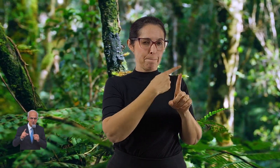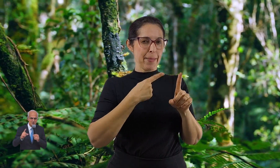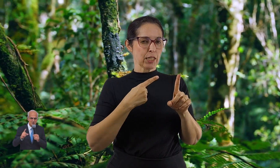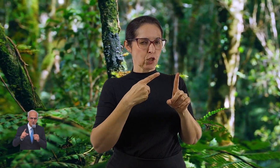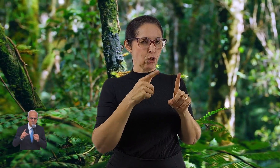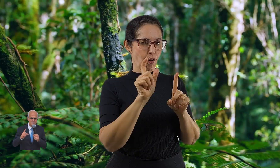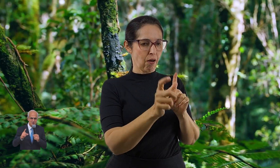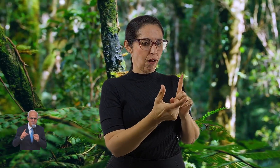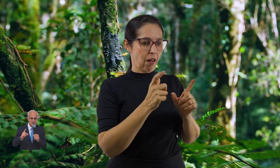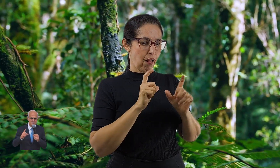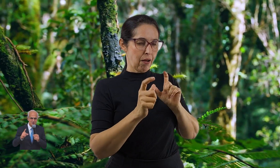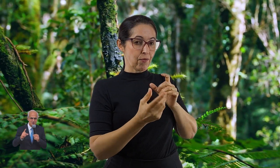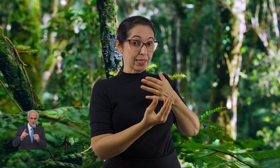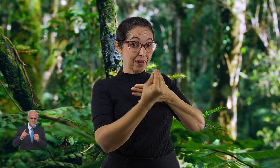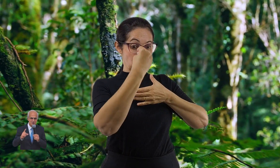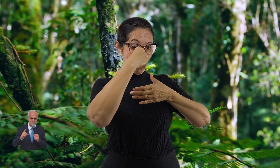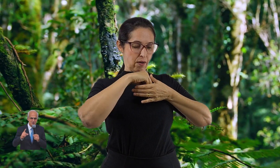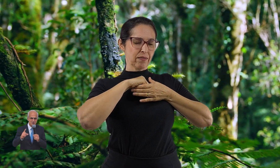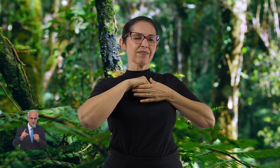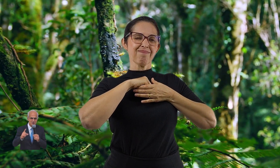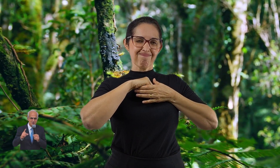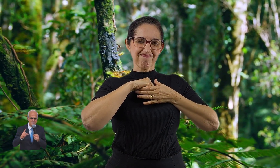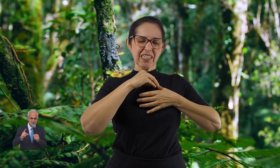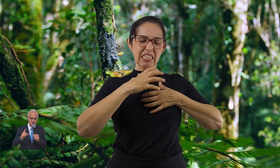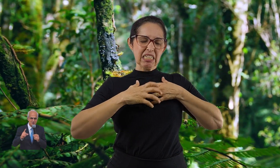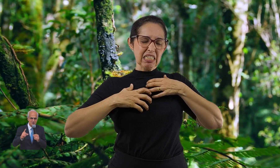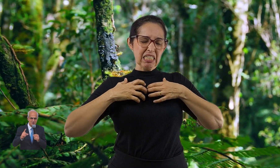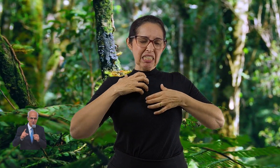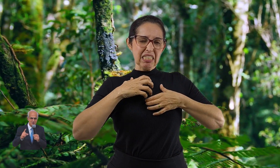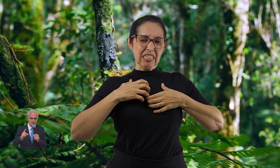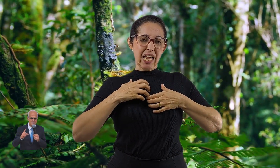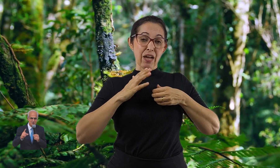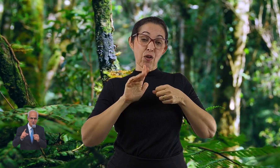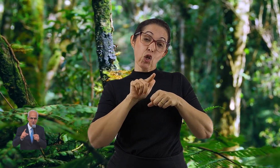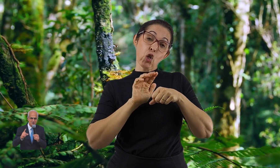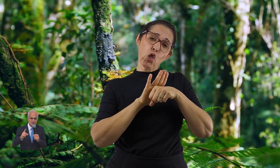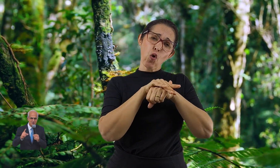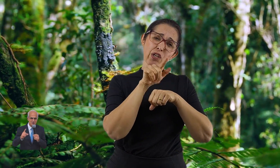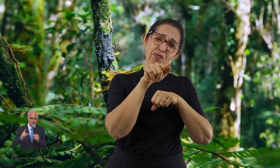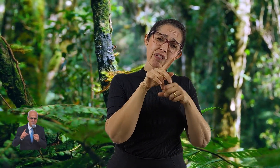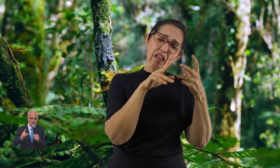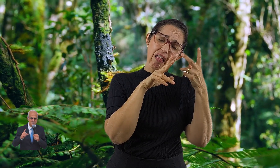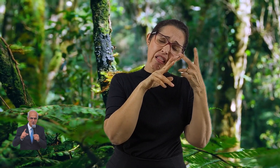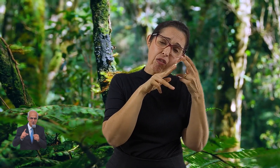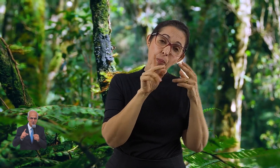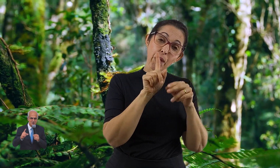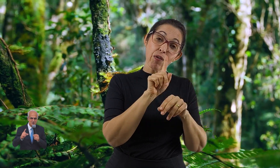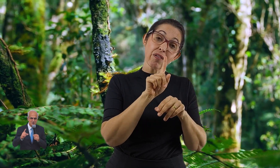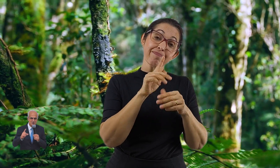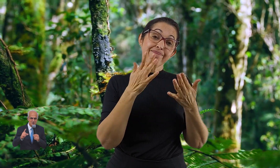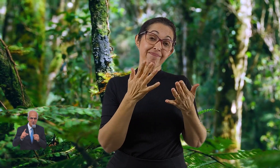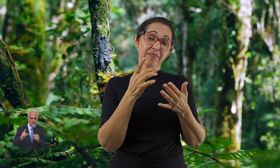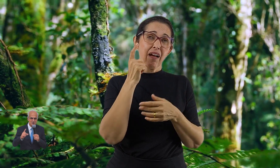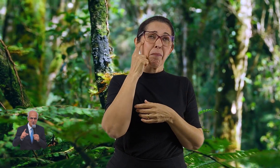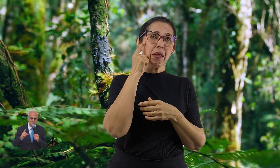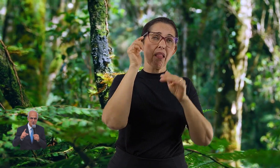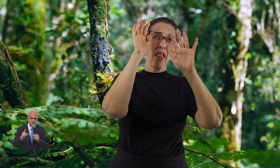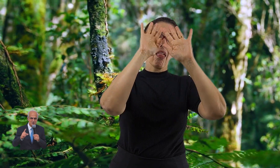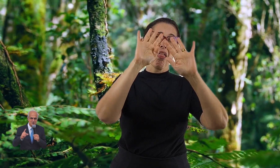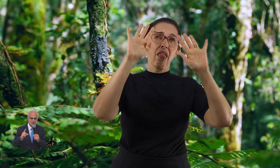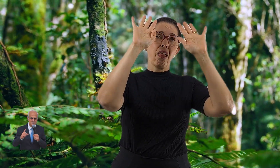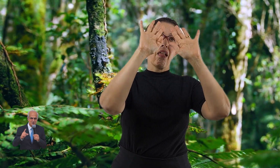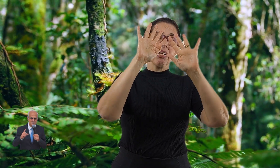disse e você guardou aquilo. Aquela noite que você não dormiu. Uma palavra, gente é assim, né? Uma palavra,